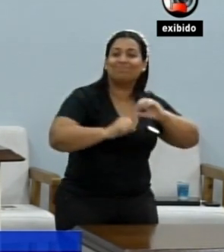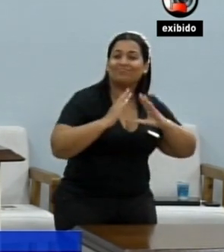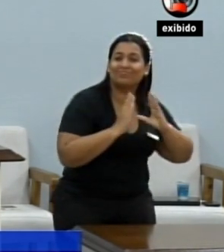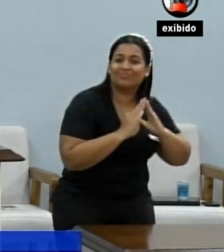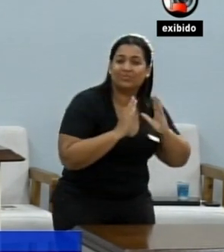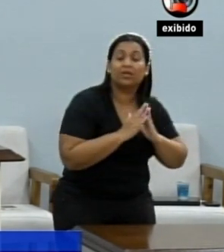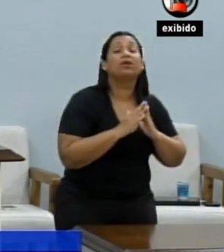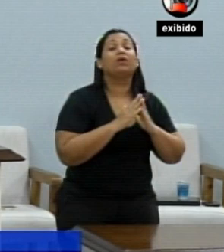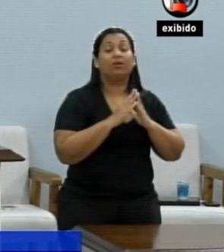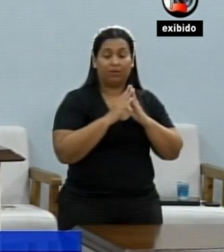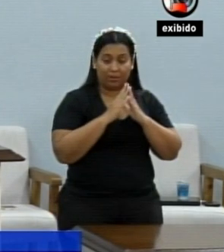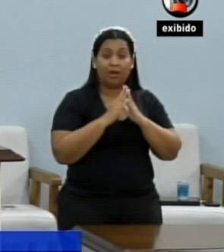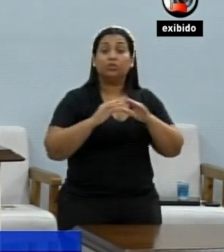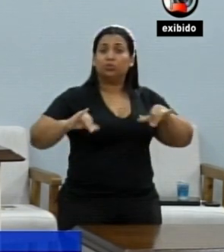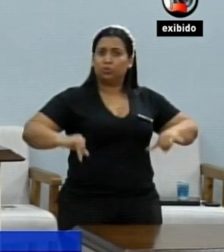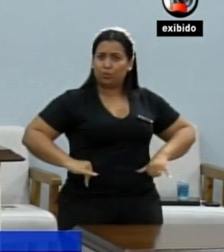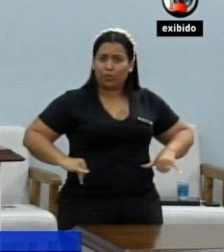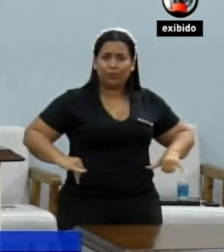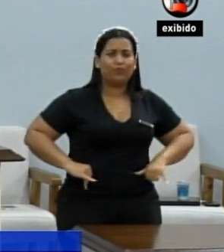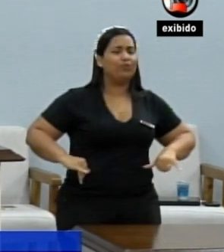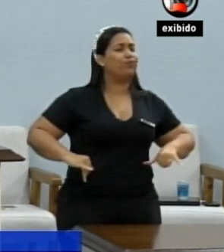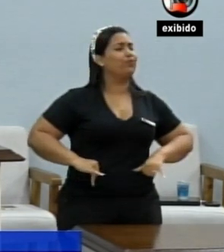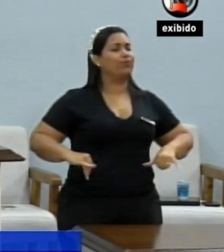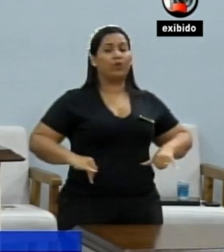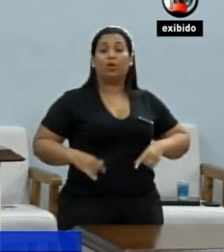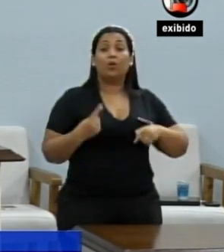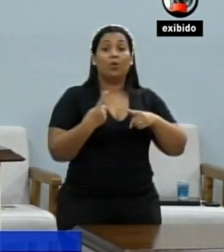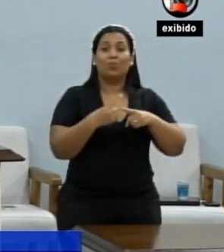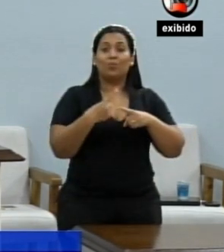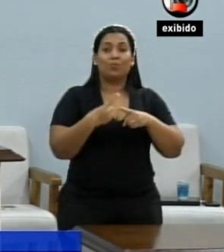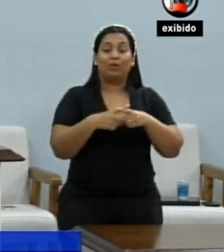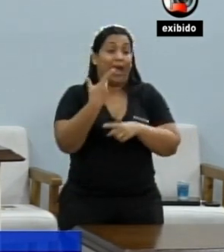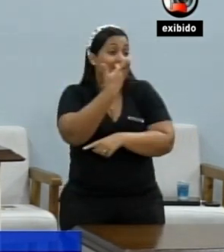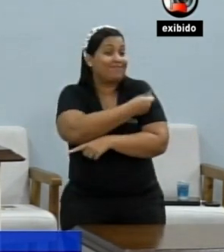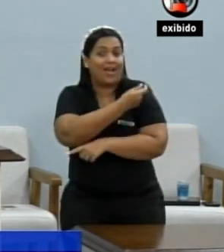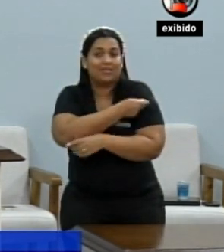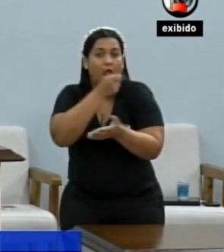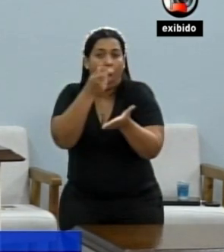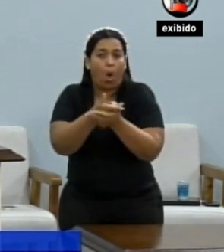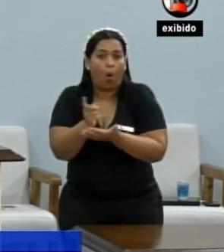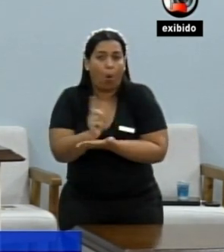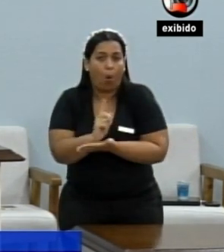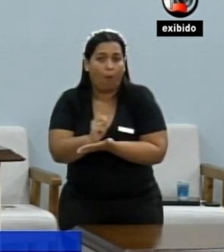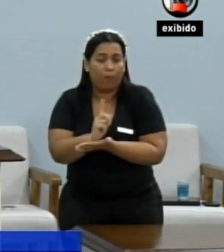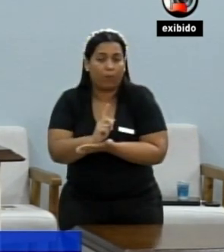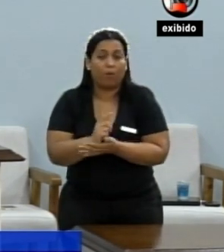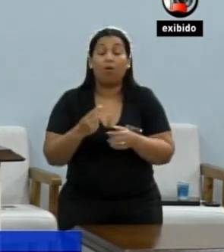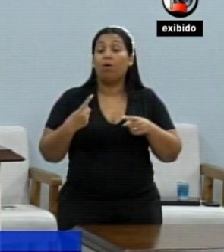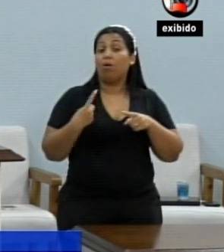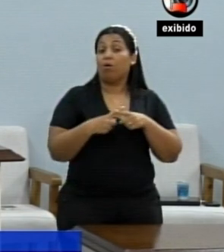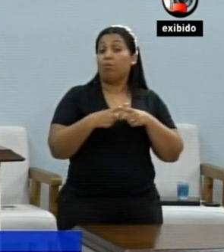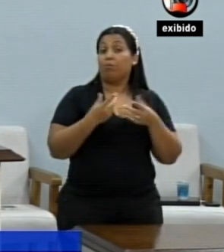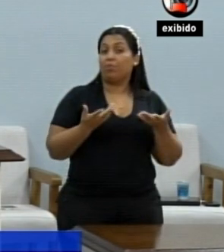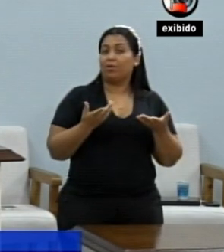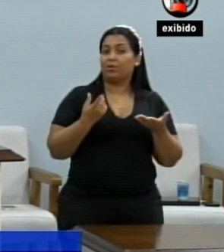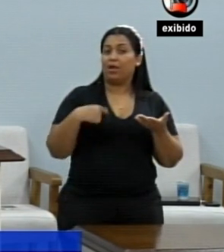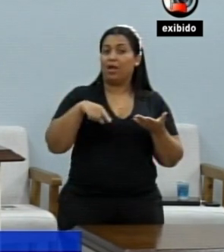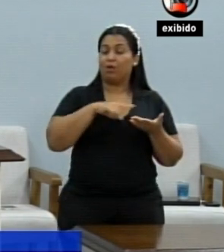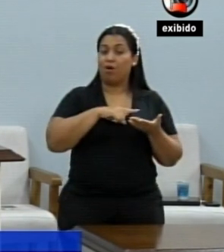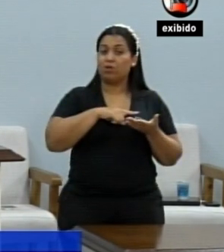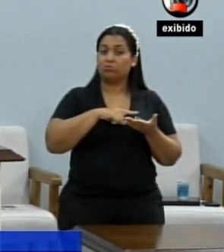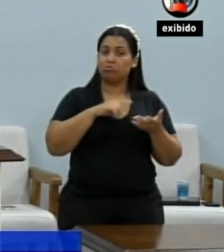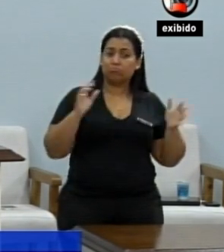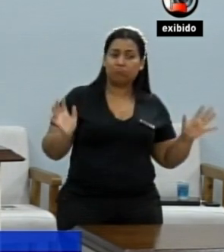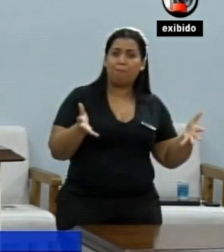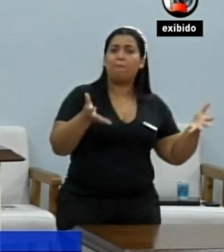Sofreram com a morte de seus filhos e parentes, porque não compraram vacinas a tempo, porque nos empurraram a